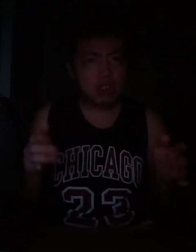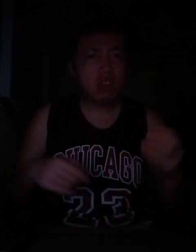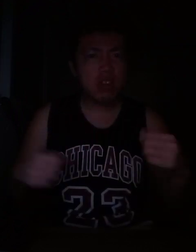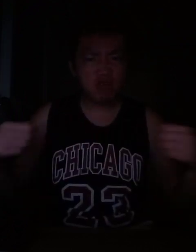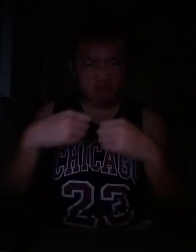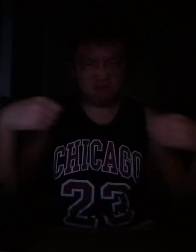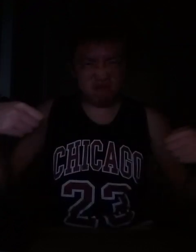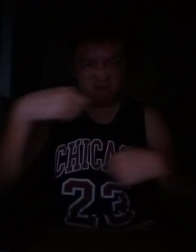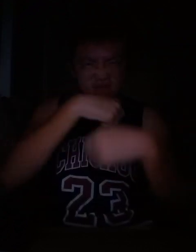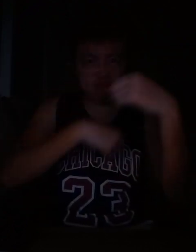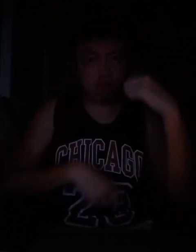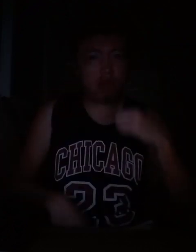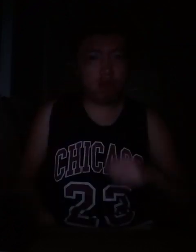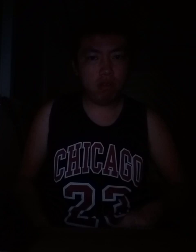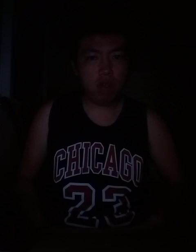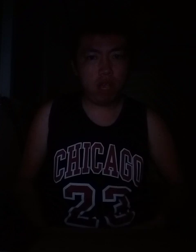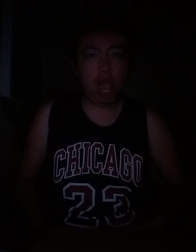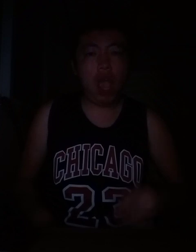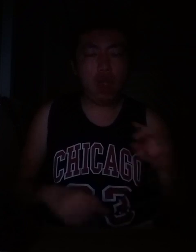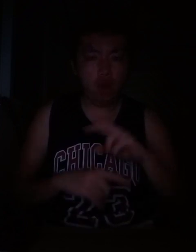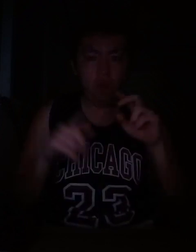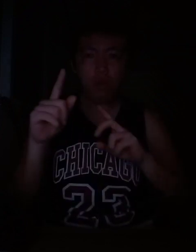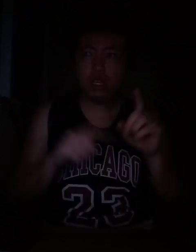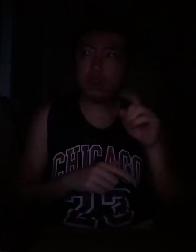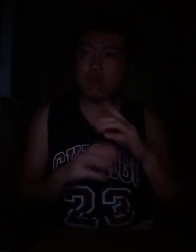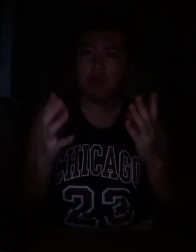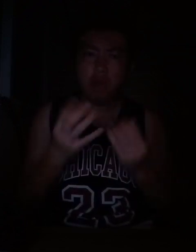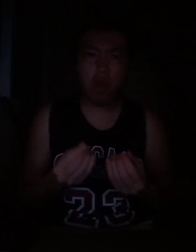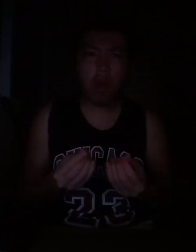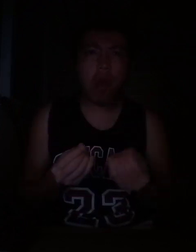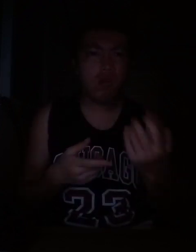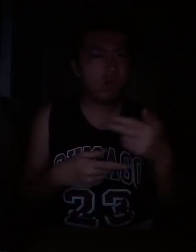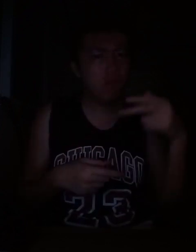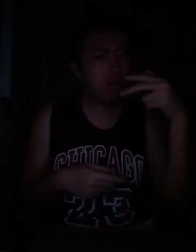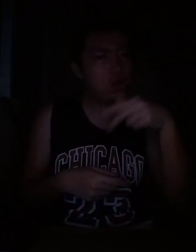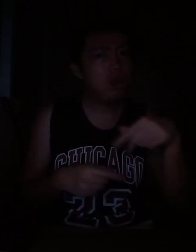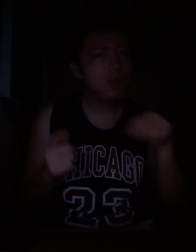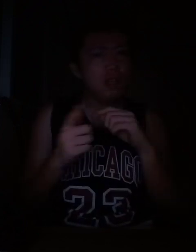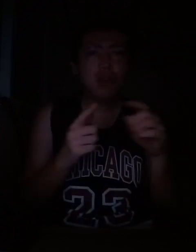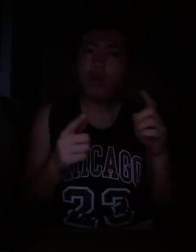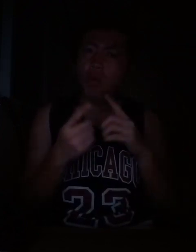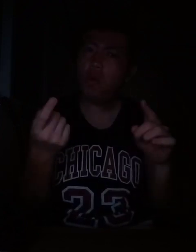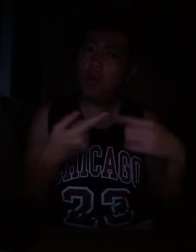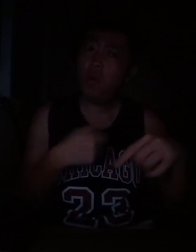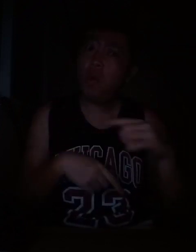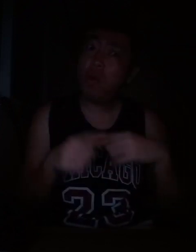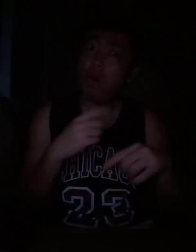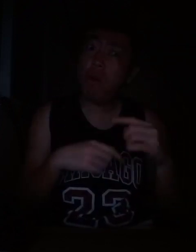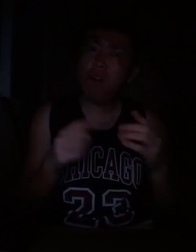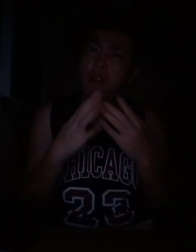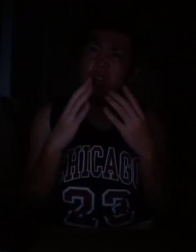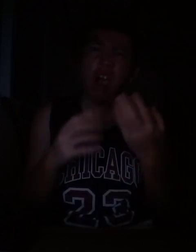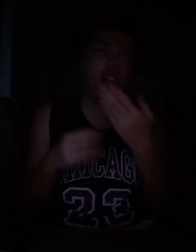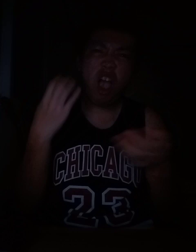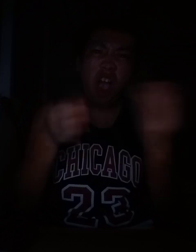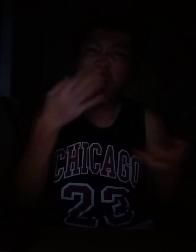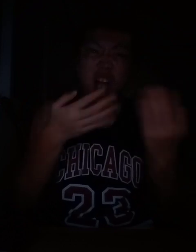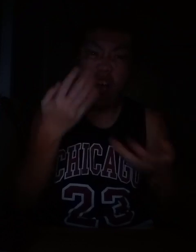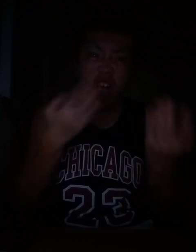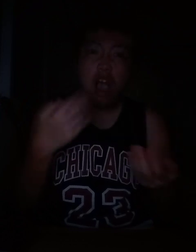충돌했습니다. 검찰은 이 전 부지사 변호사 선임 문제로 재판이 공전하는 데 대한 불만을 토로했습니다.